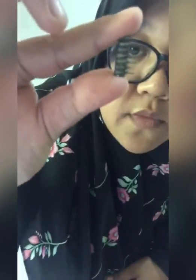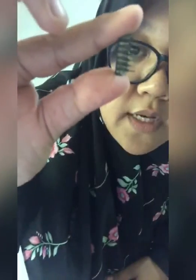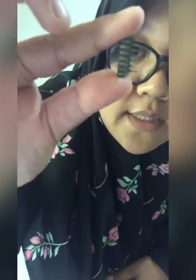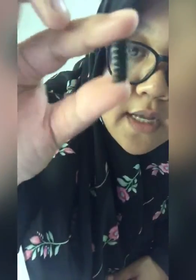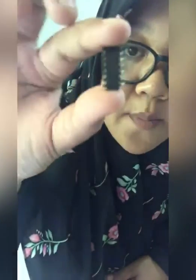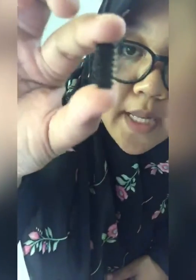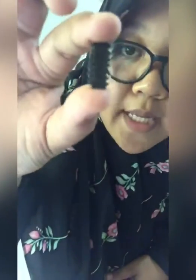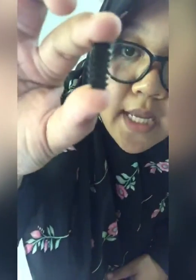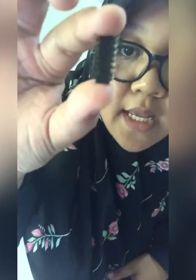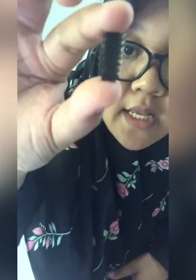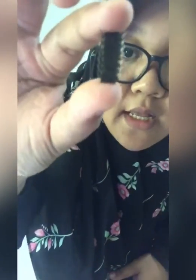yang saya miliki.